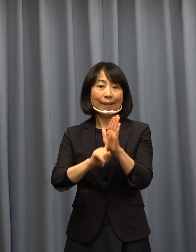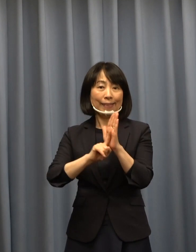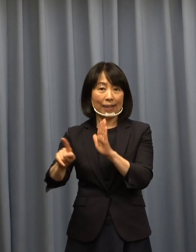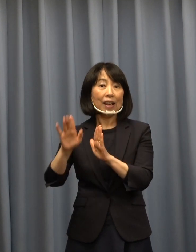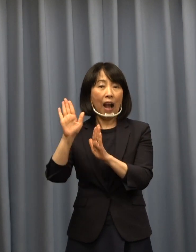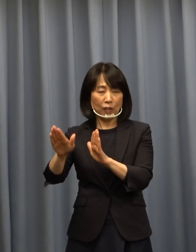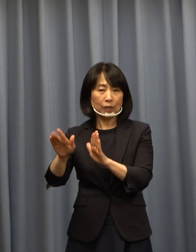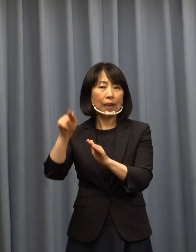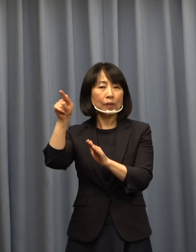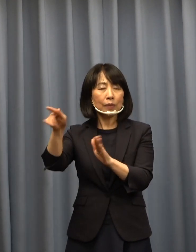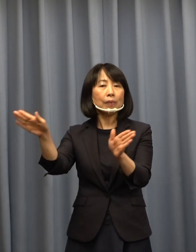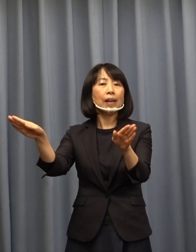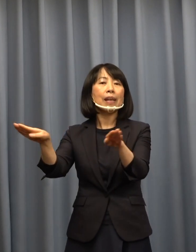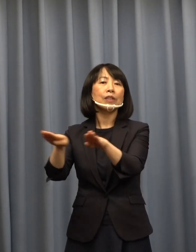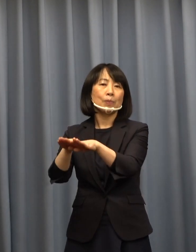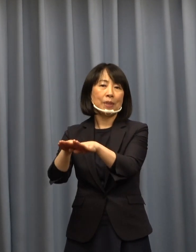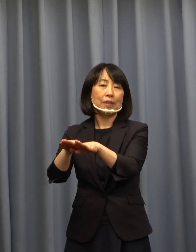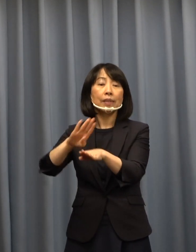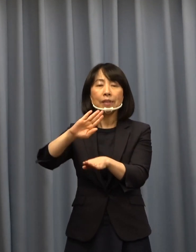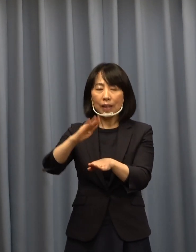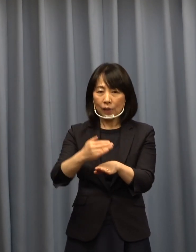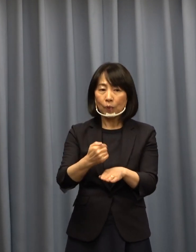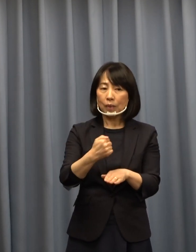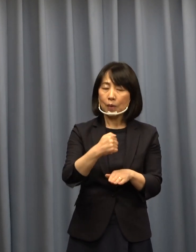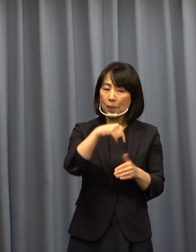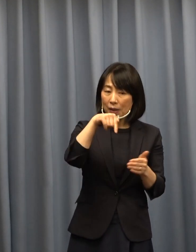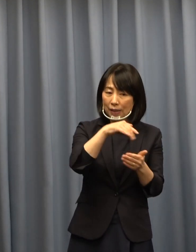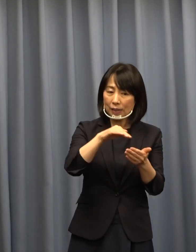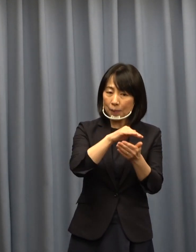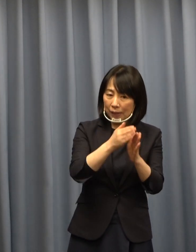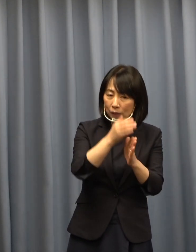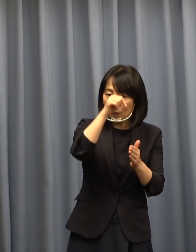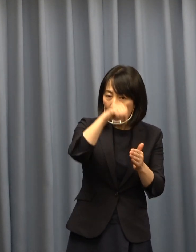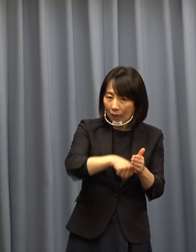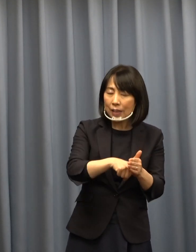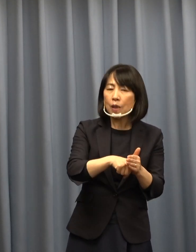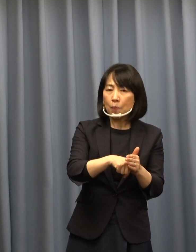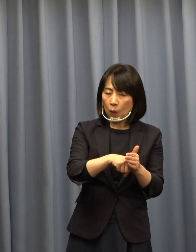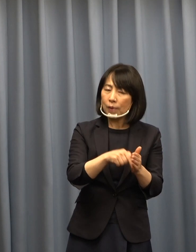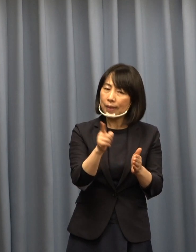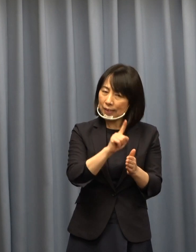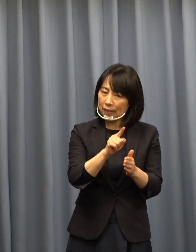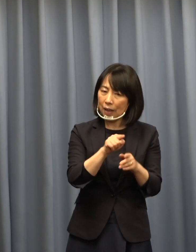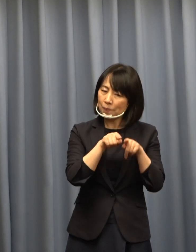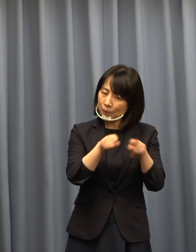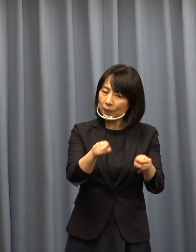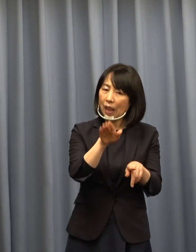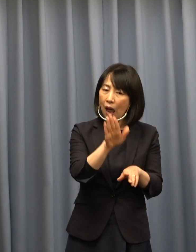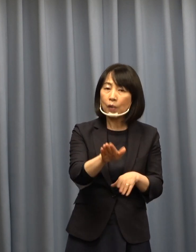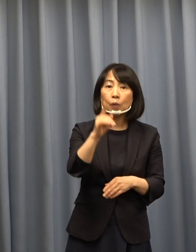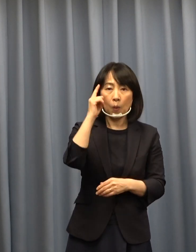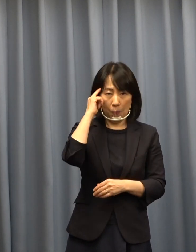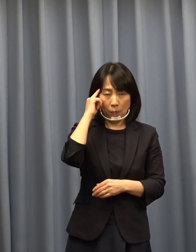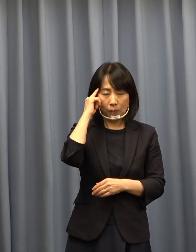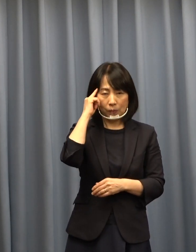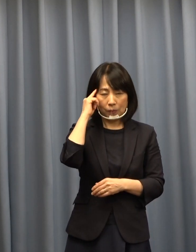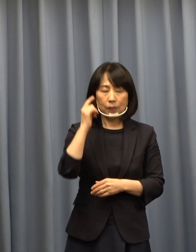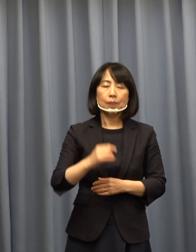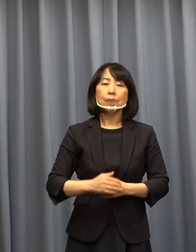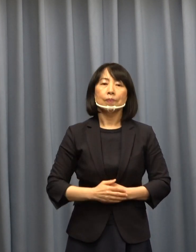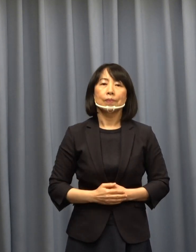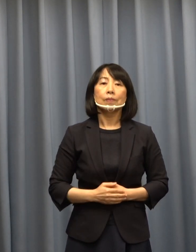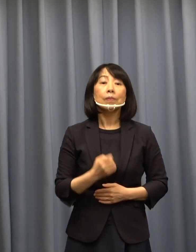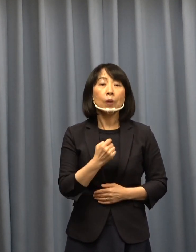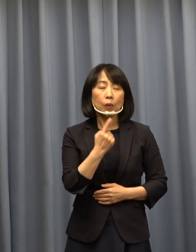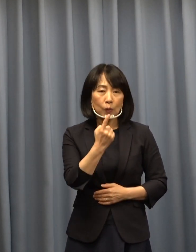ども、止めないまでも制限をするであるとか、そういうことをするということ、 あと一つ大きな措置とし